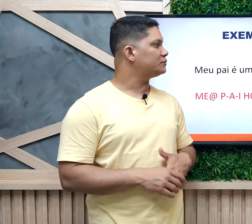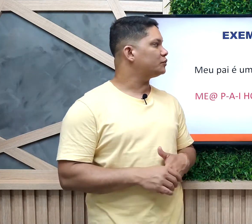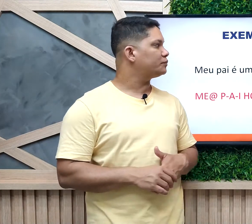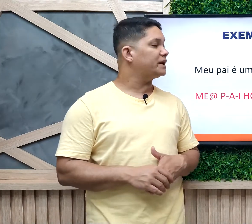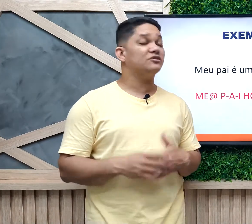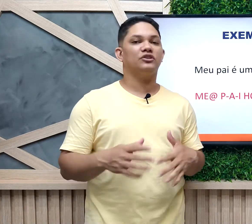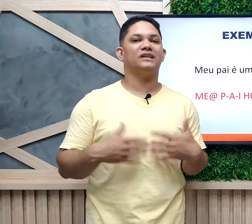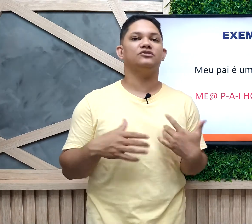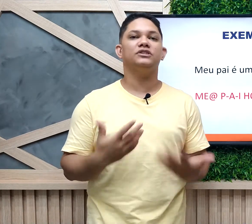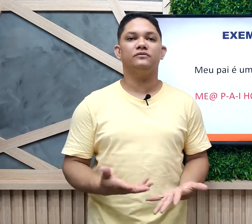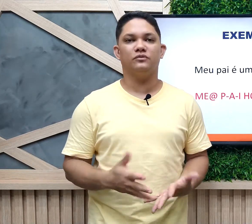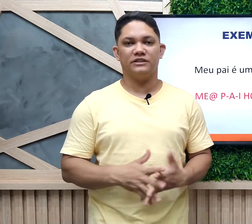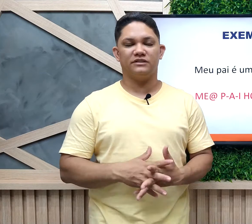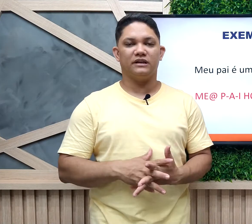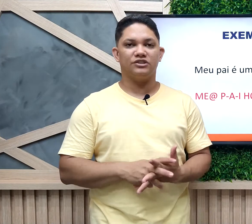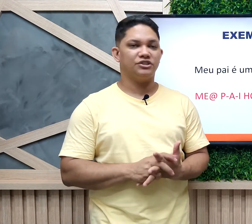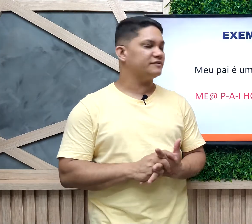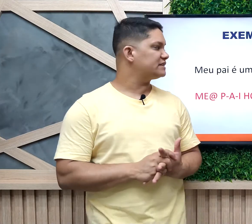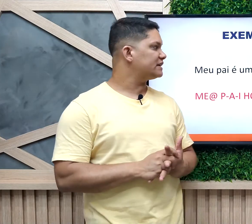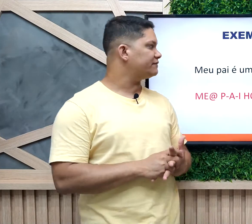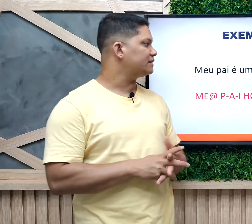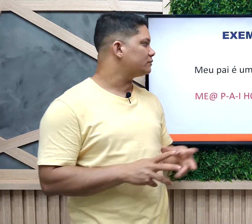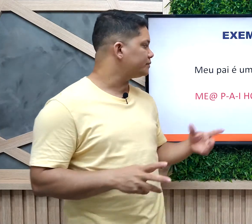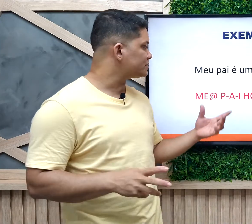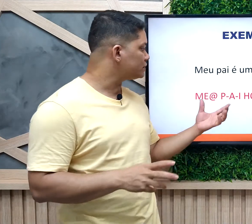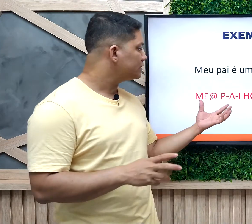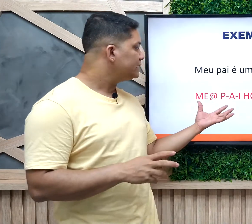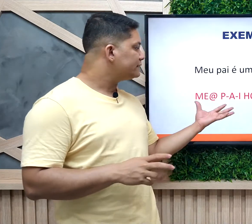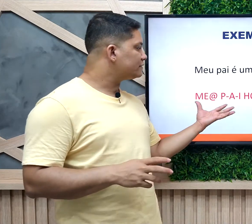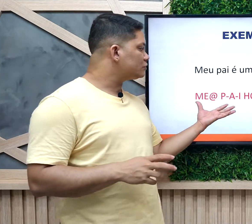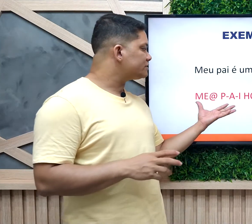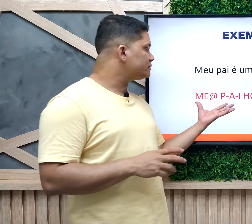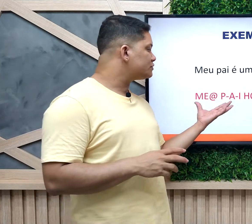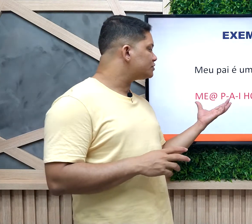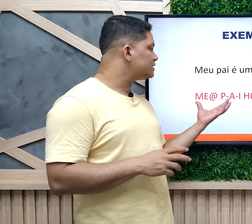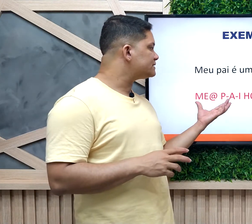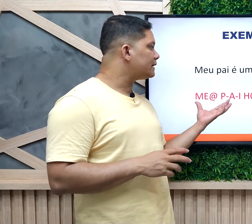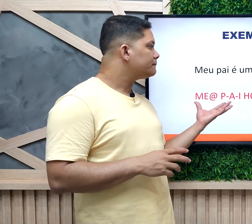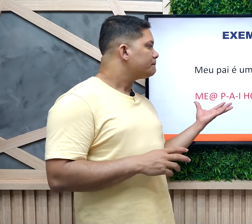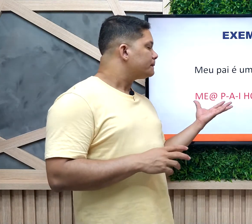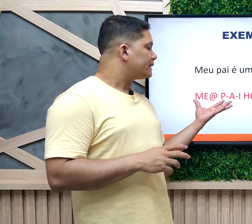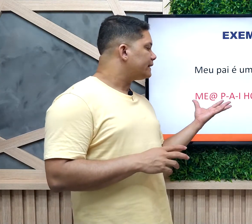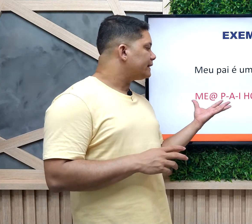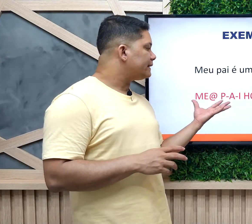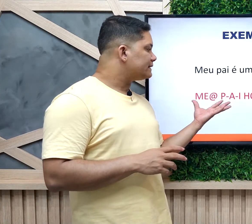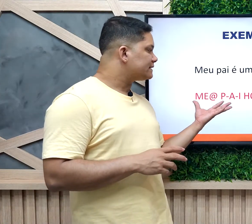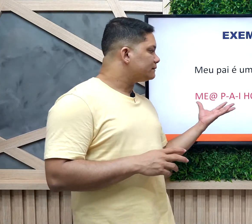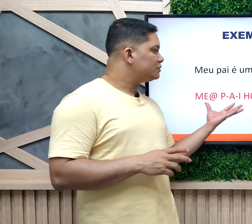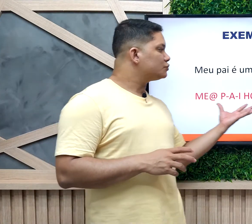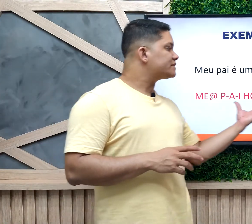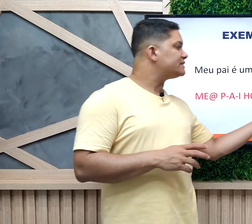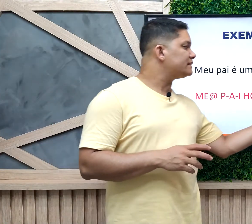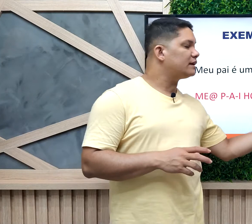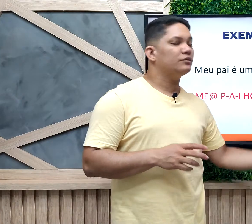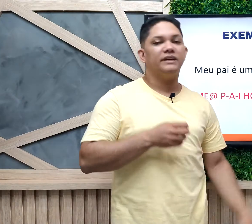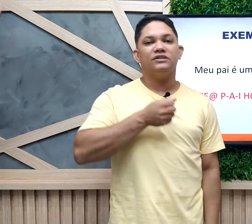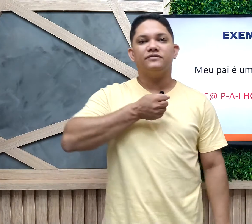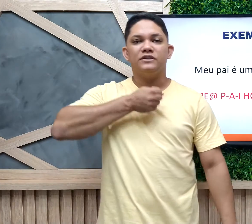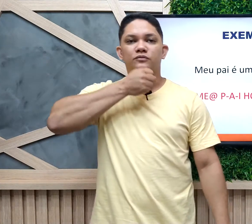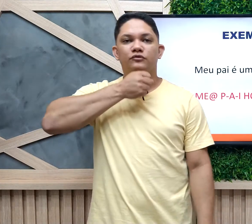pouco pejorativo, como se a gente estivesse se referindo a uma pessoa, então nós vamos utilizar exatamente o sinal em que a gente faz o